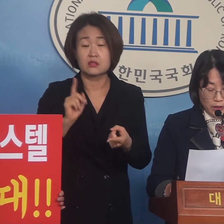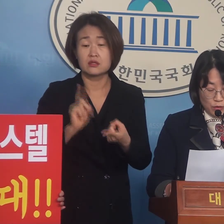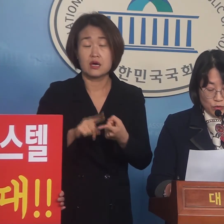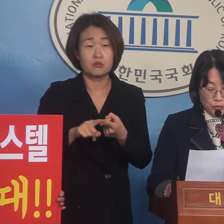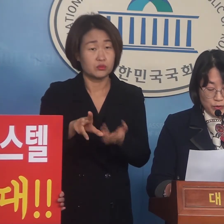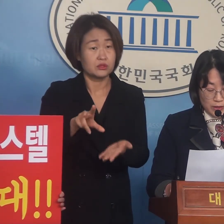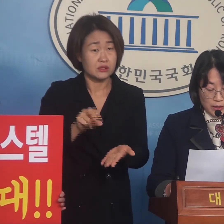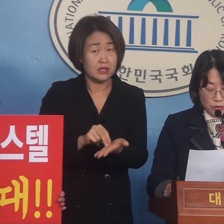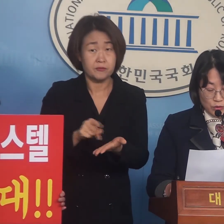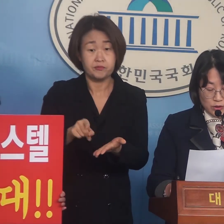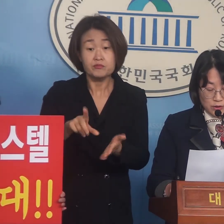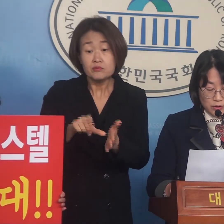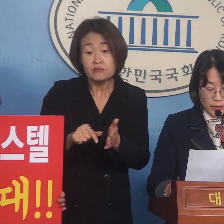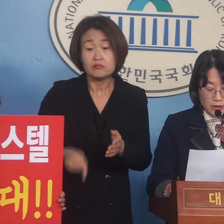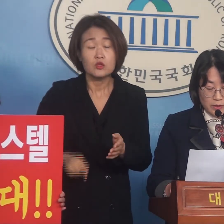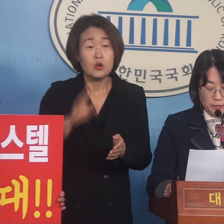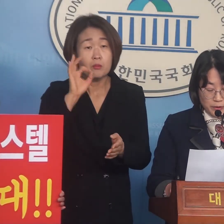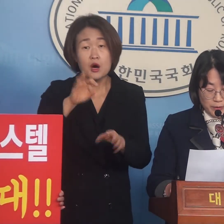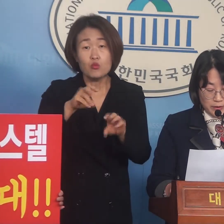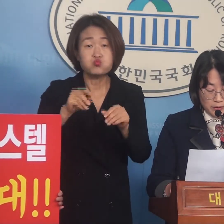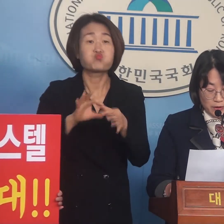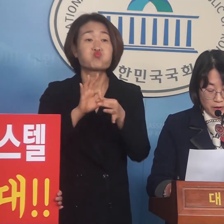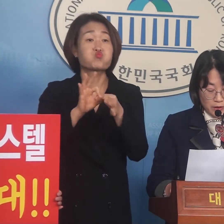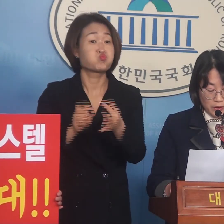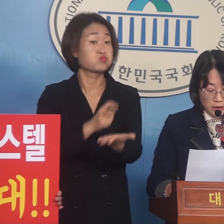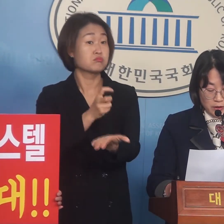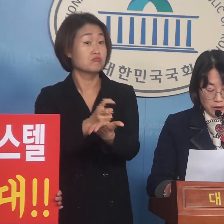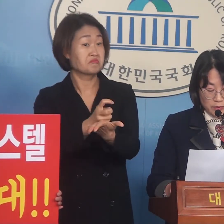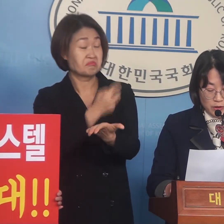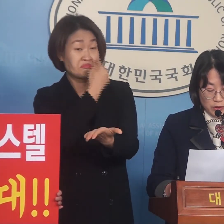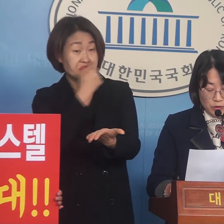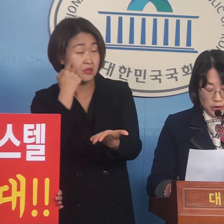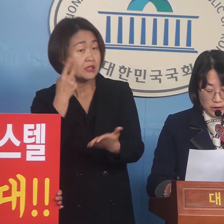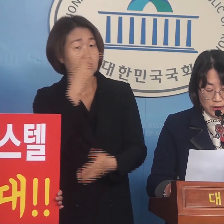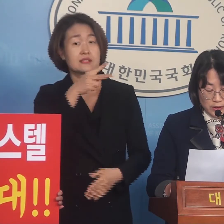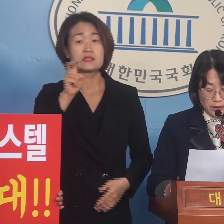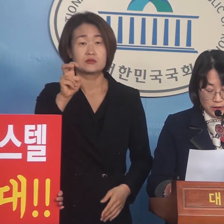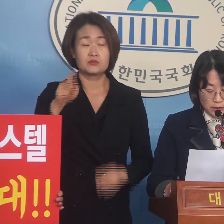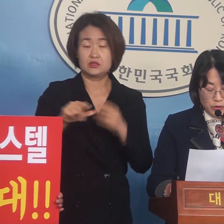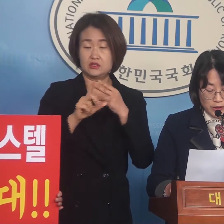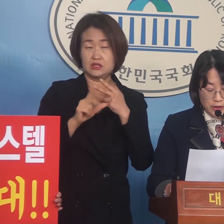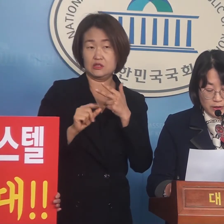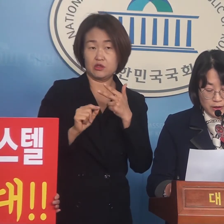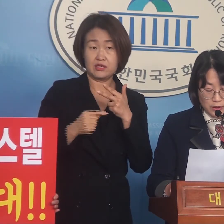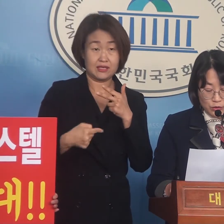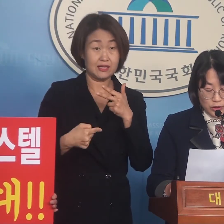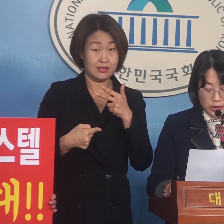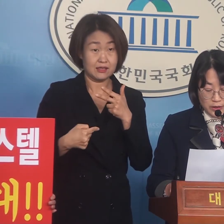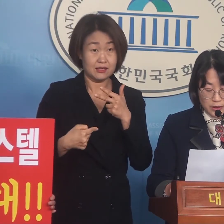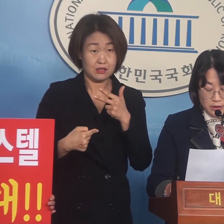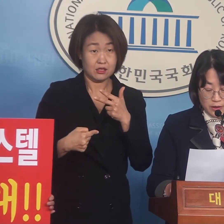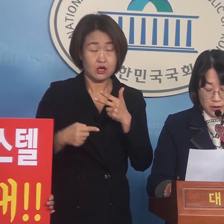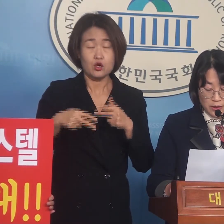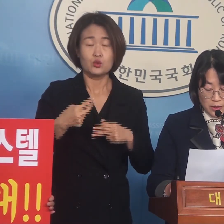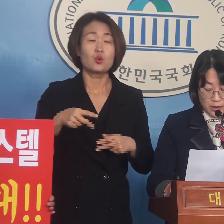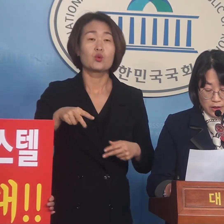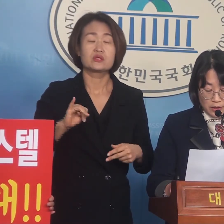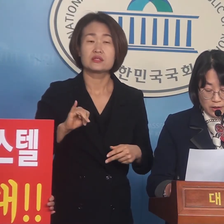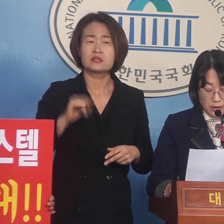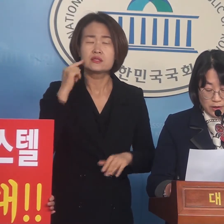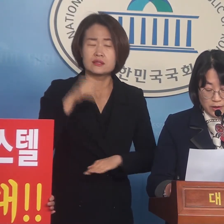공고문에 공급 대상 토지는 관련법에 의거 2020년 7월 1일 도시계획